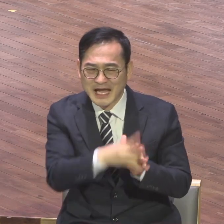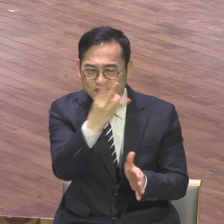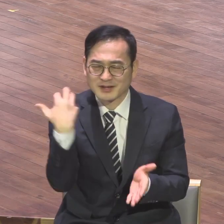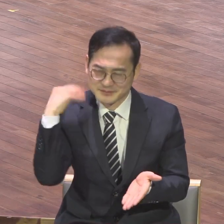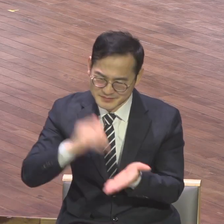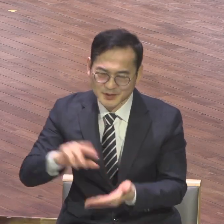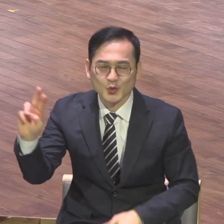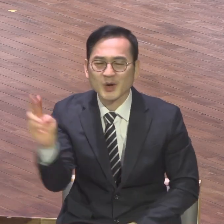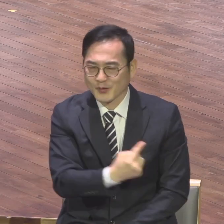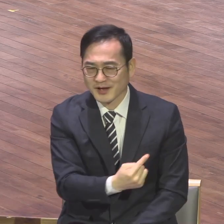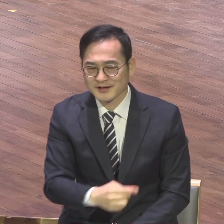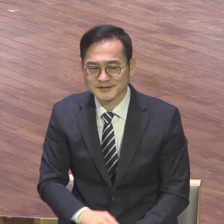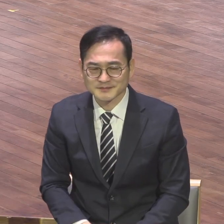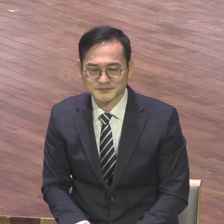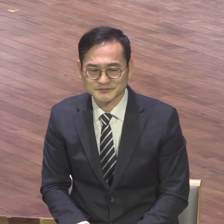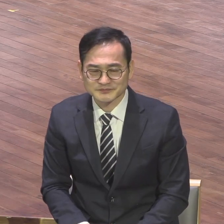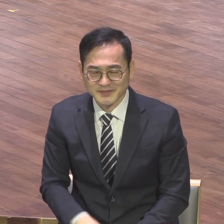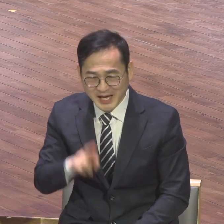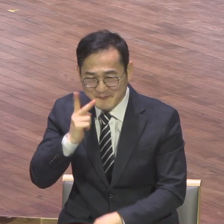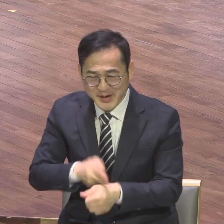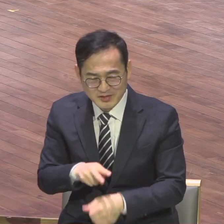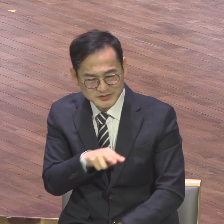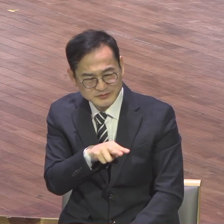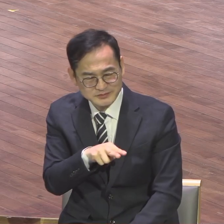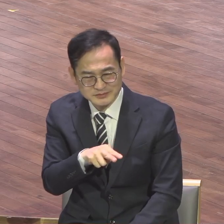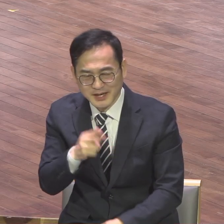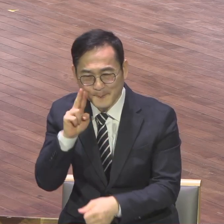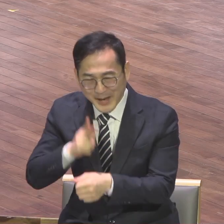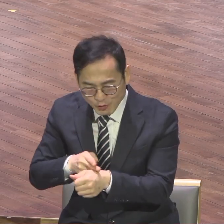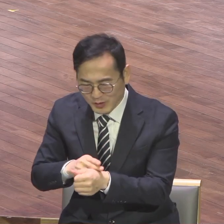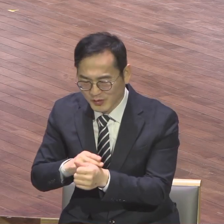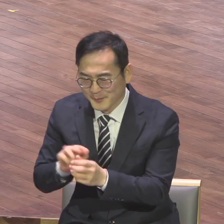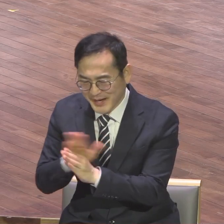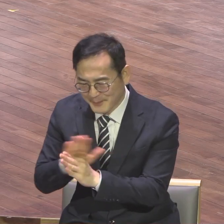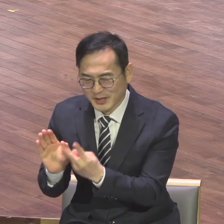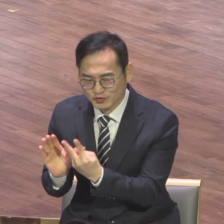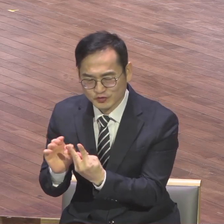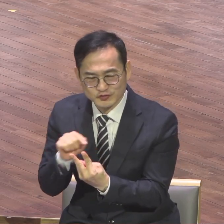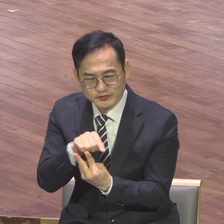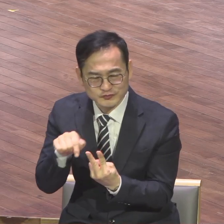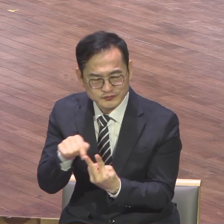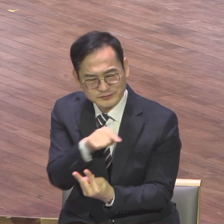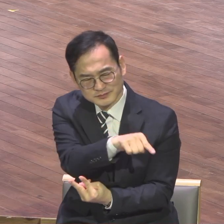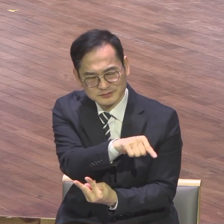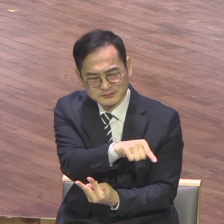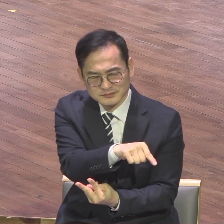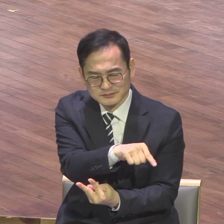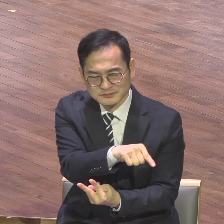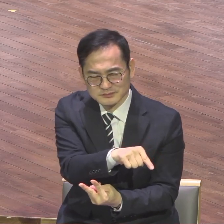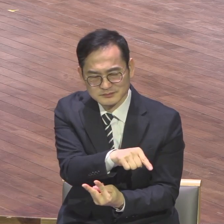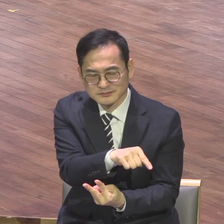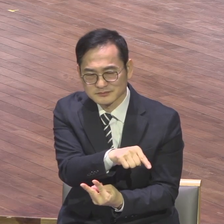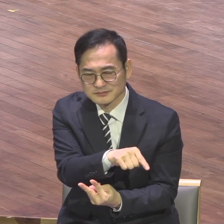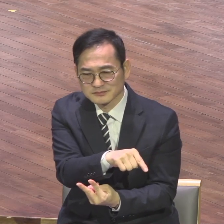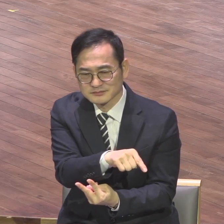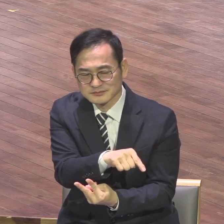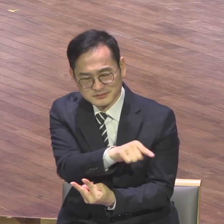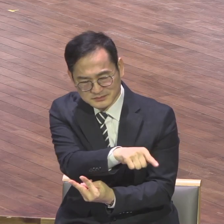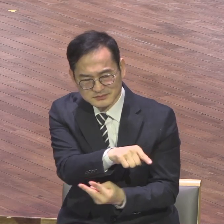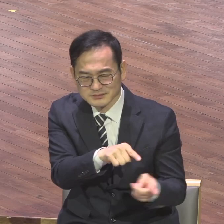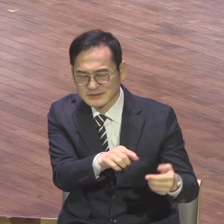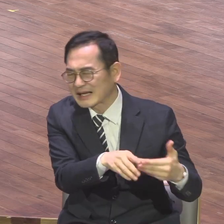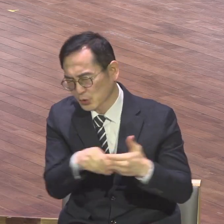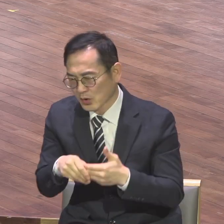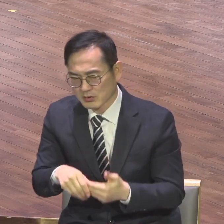이것 때문에 결국은 뭐요? 바울과 이 바나바가 이 서로 이 선교 사역하는데 갈라서게